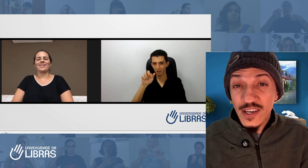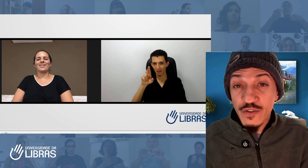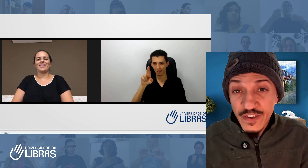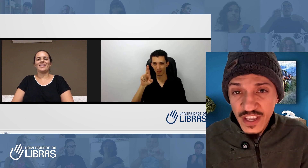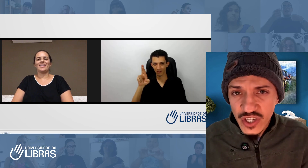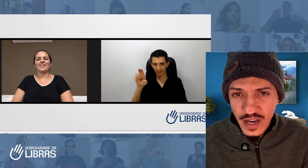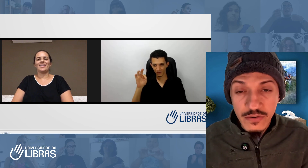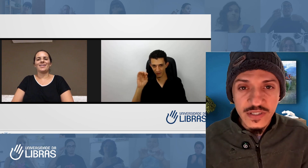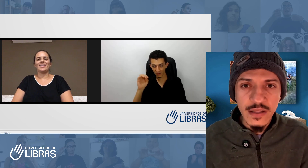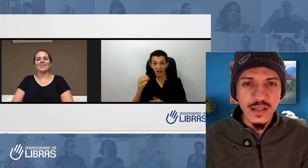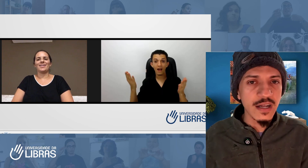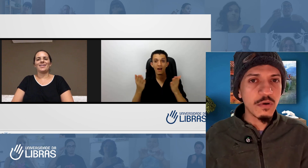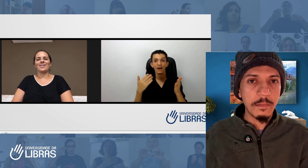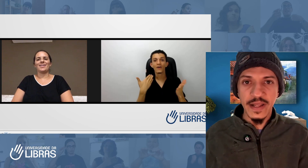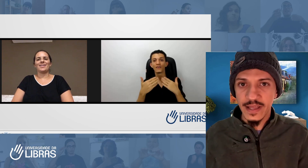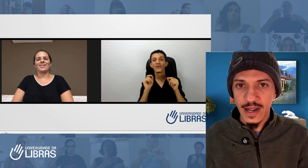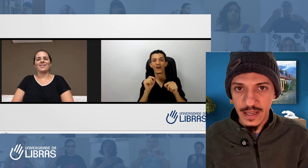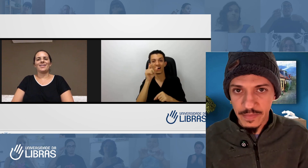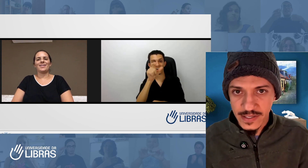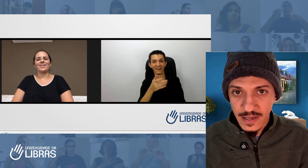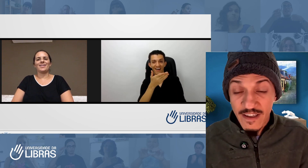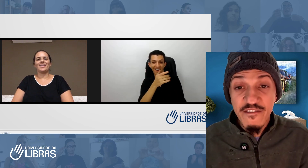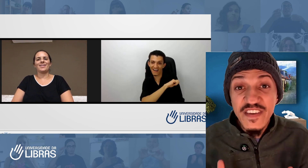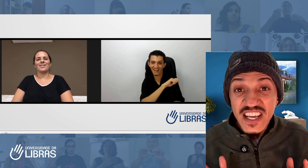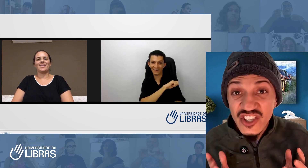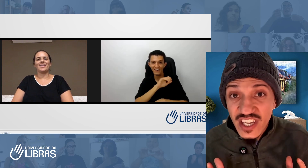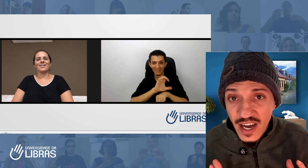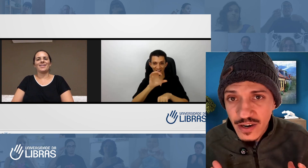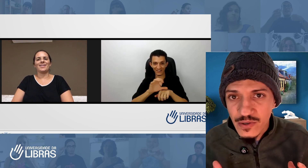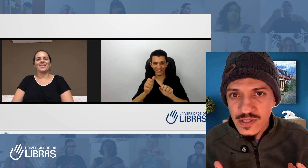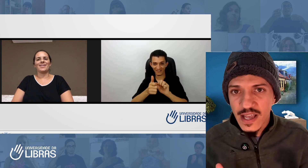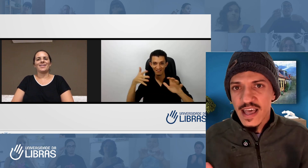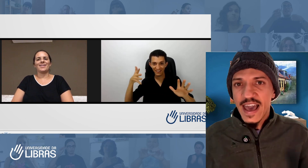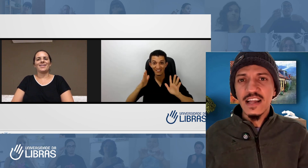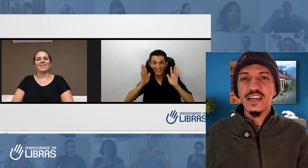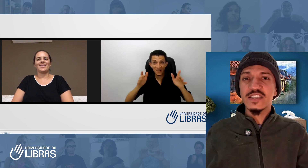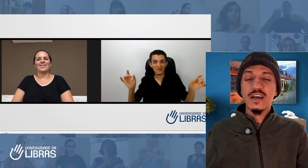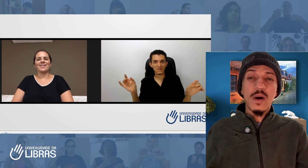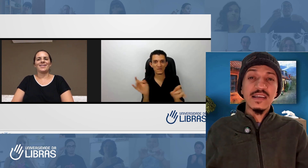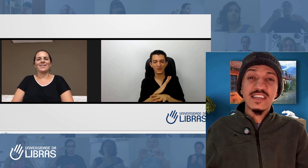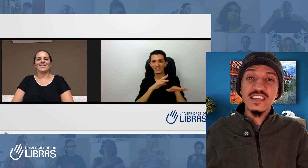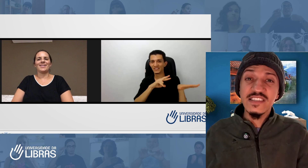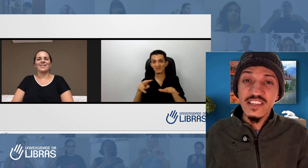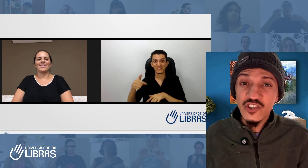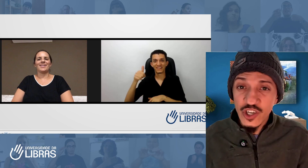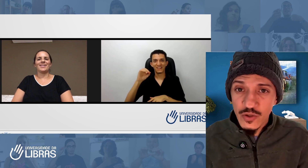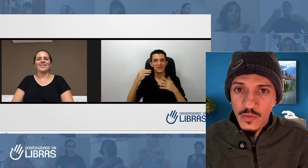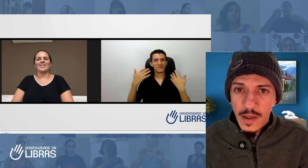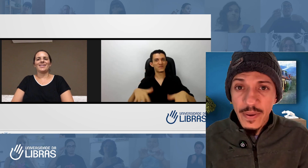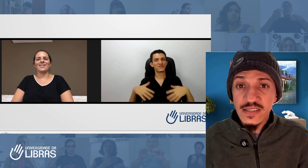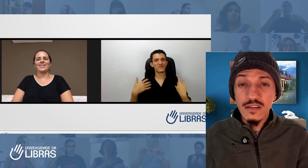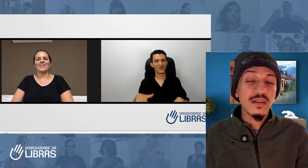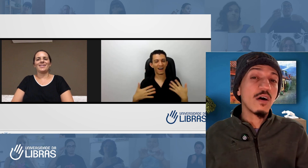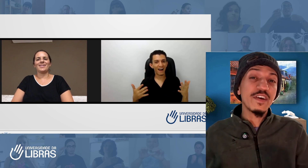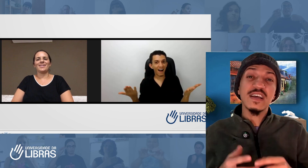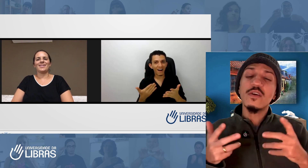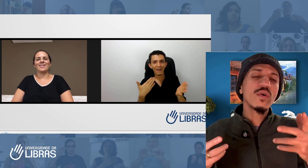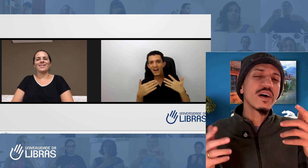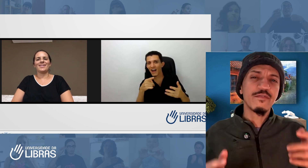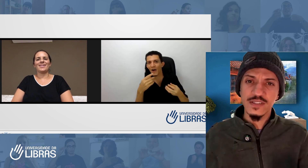20 anos tentando aprender a Libras. 20 anos! Ela já tinha quase que desistido, pensando que talvez ela nunca fosse alcançar